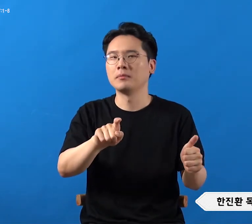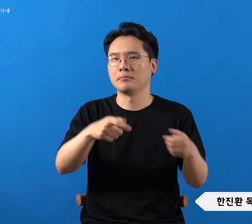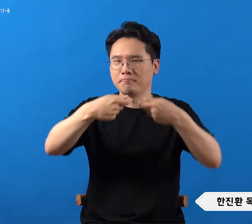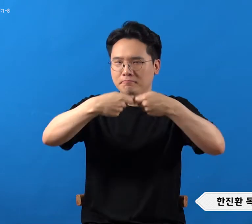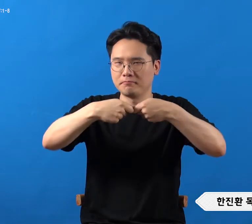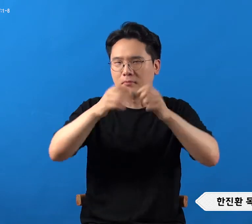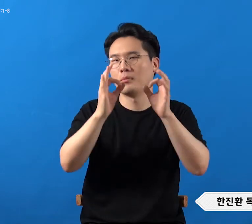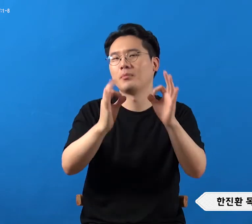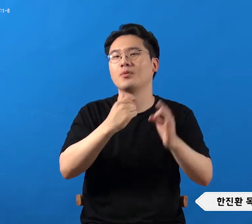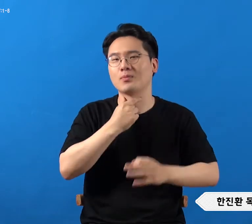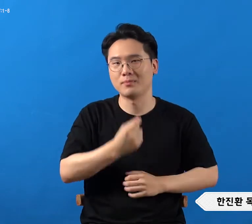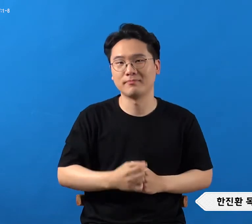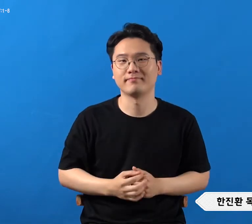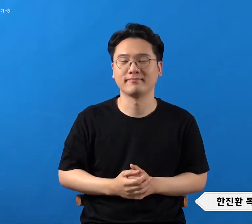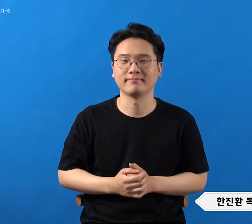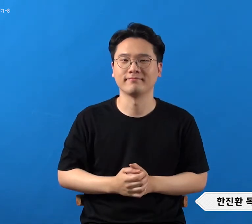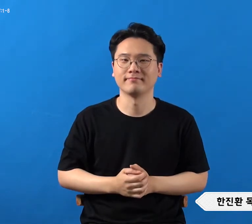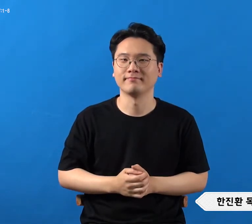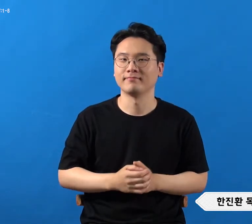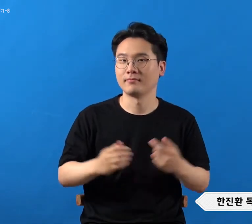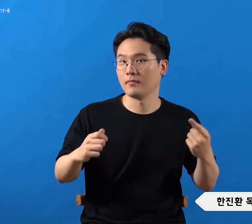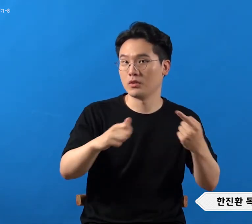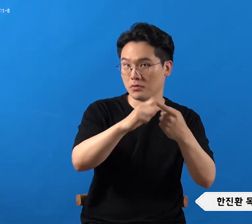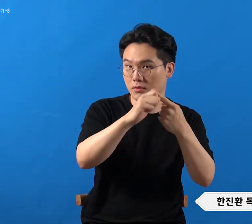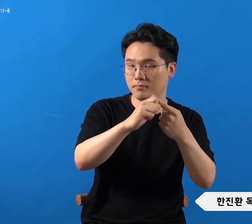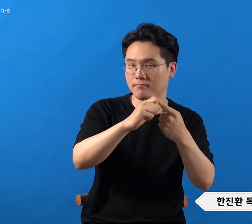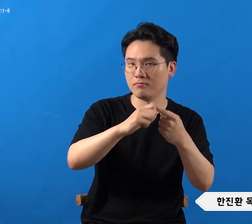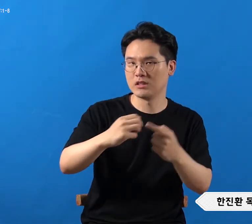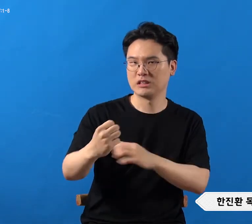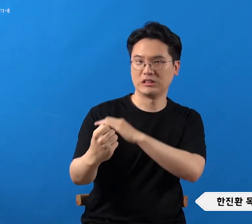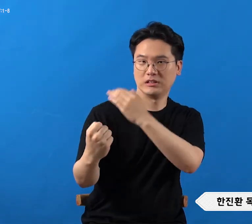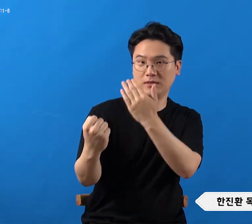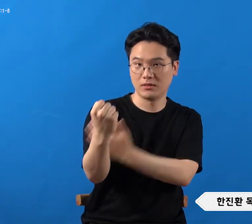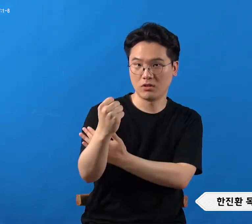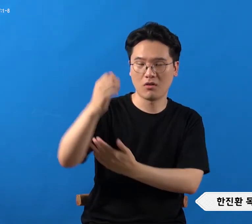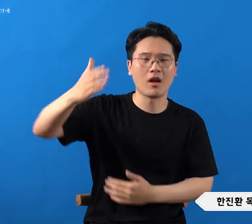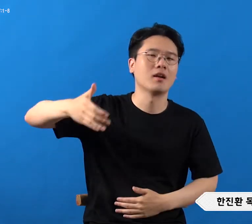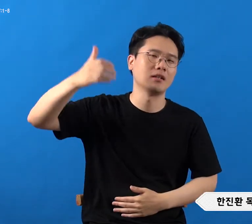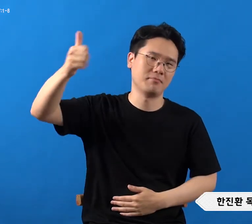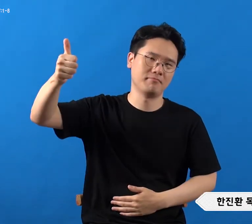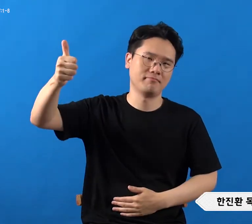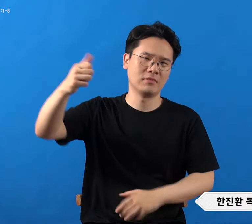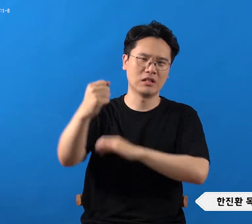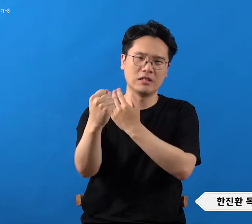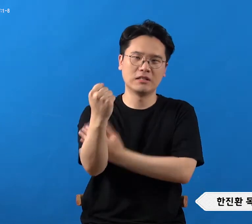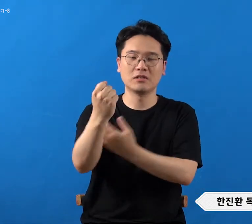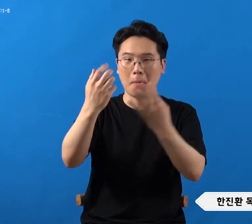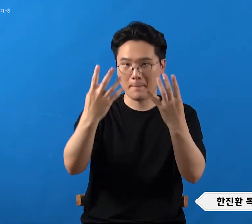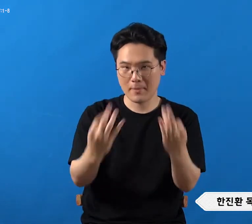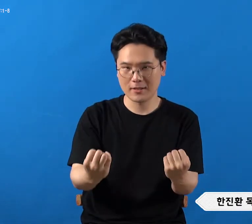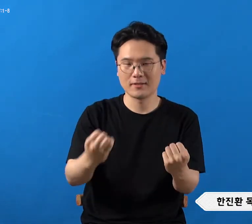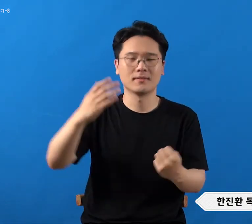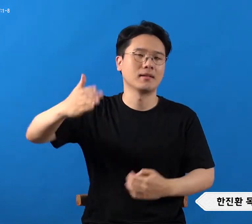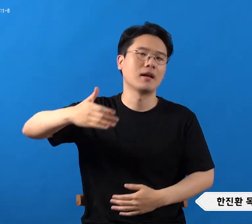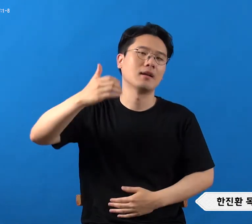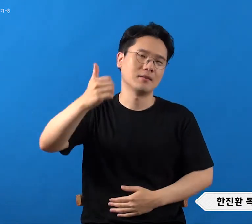살펴봐야 되겠습니다. 첫째는 능력의 하나님, 능력이 많으신